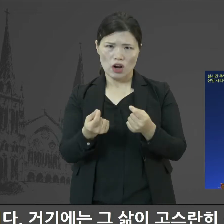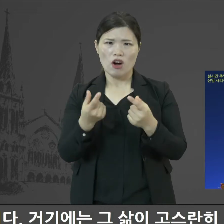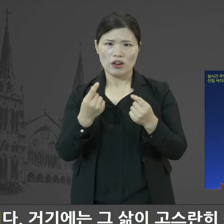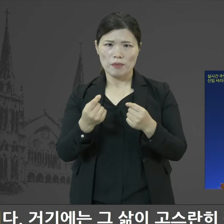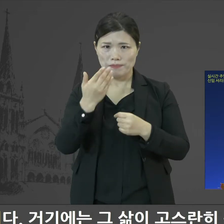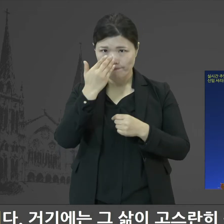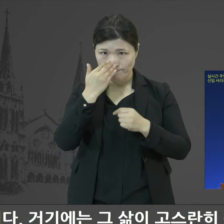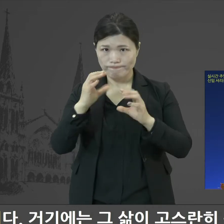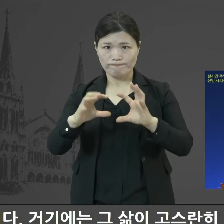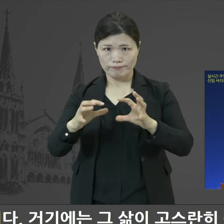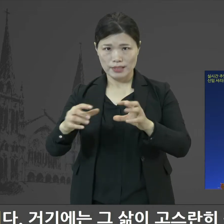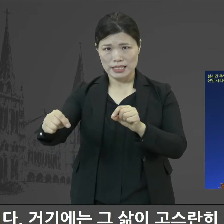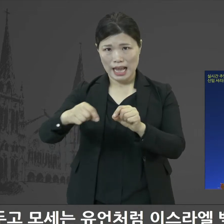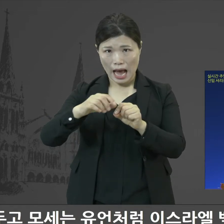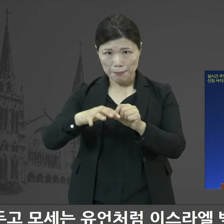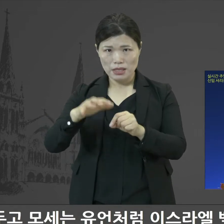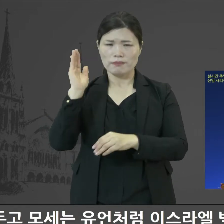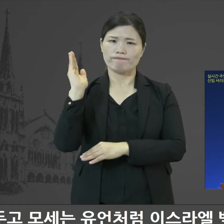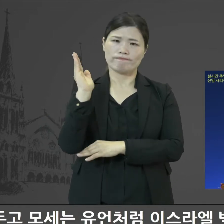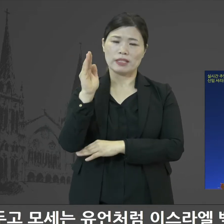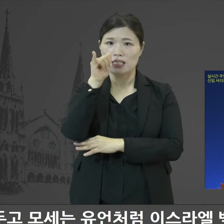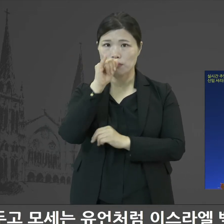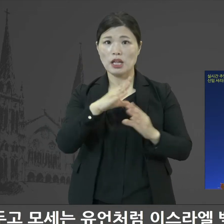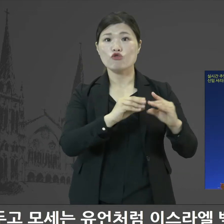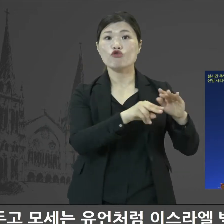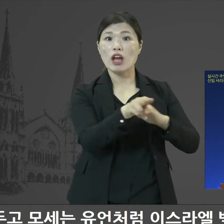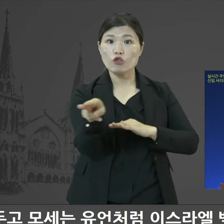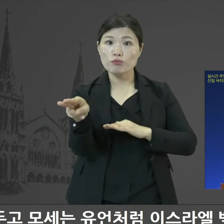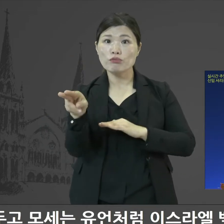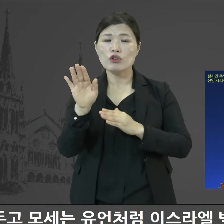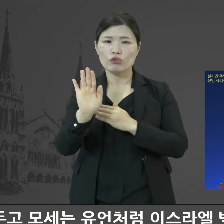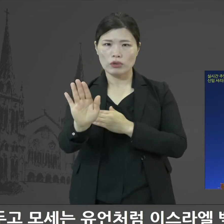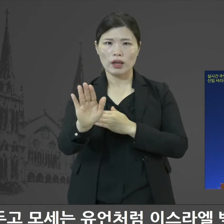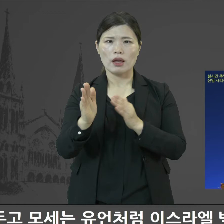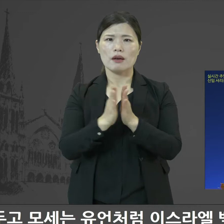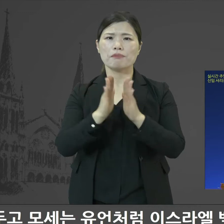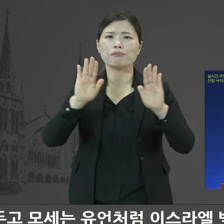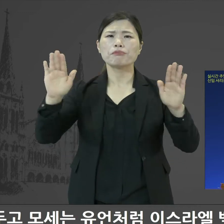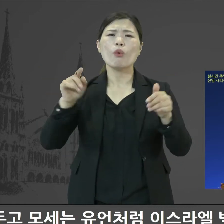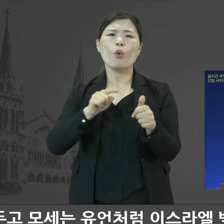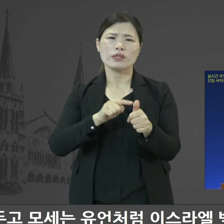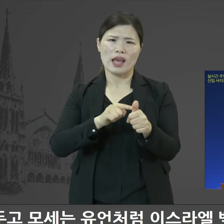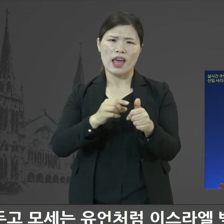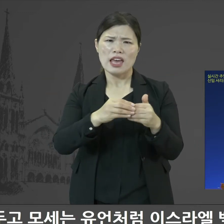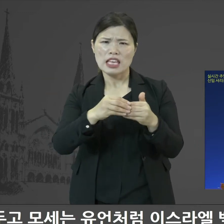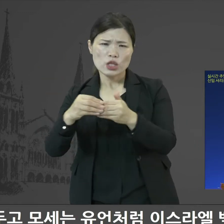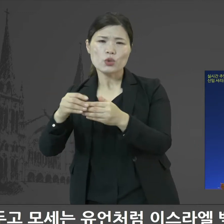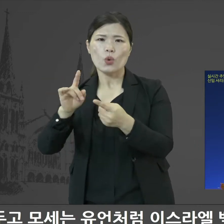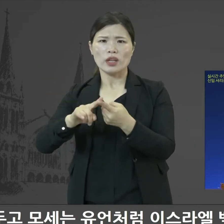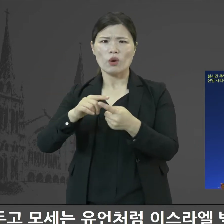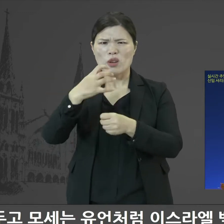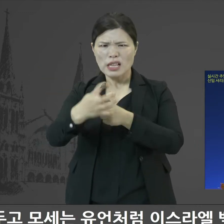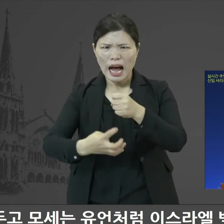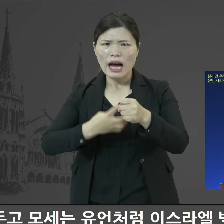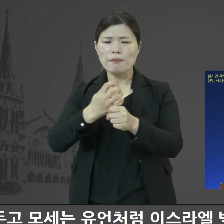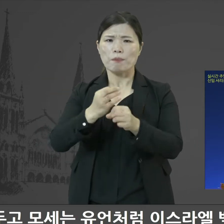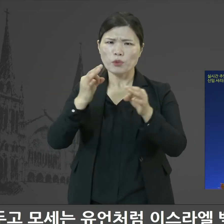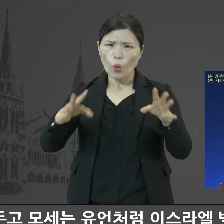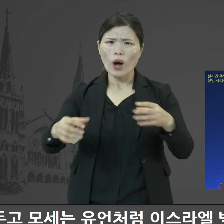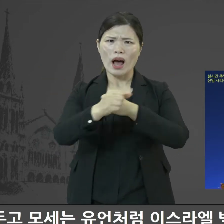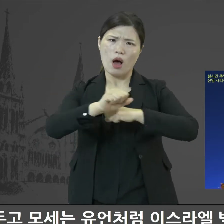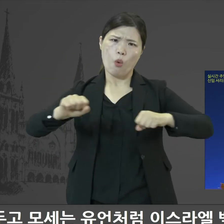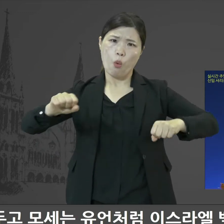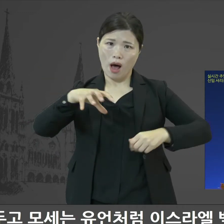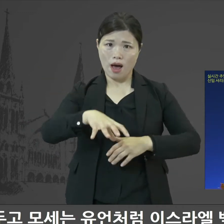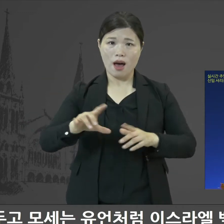있습니다. 출애굽한 이후에 모세의 인도를 따라서 40년을 광야에서 살았던 그들이 이제 드디어 그